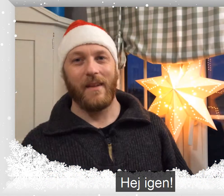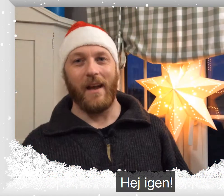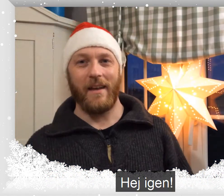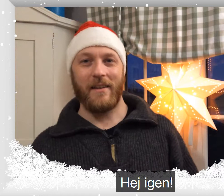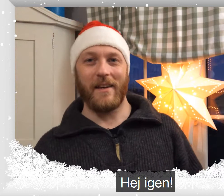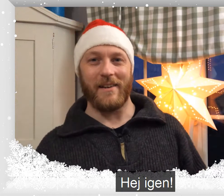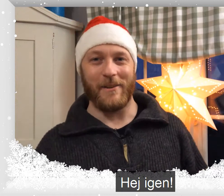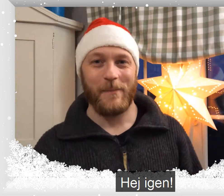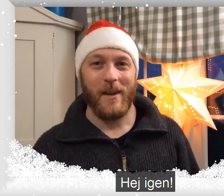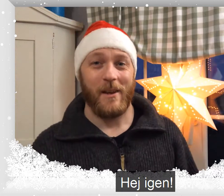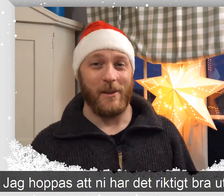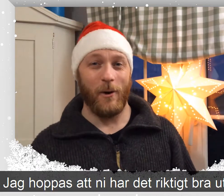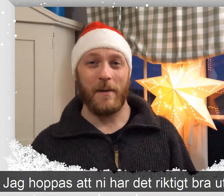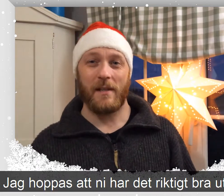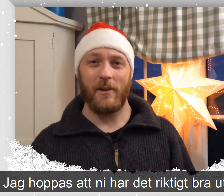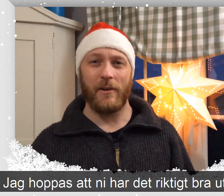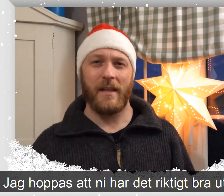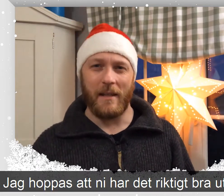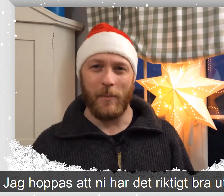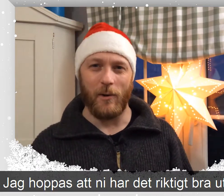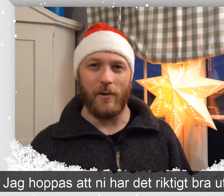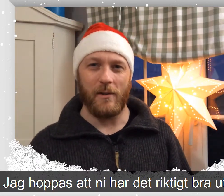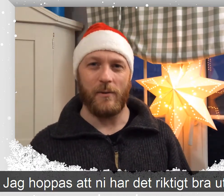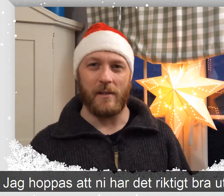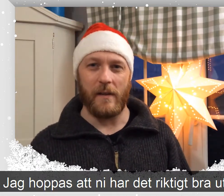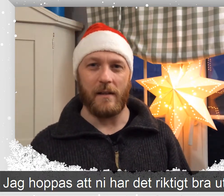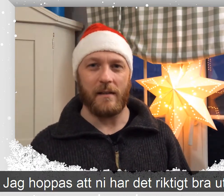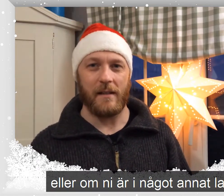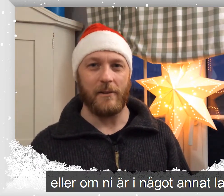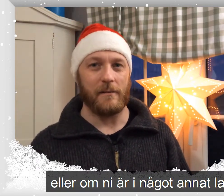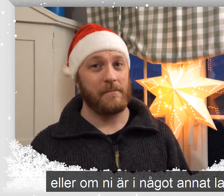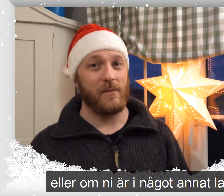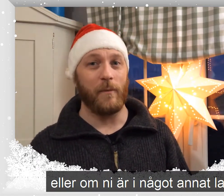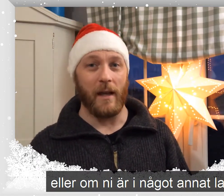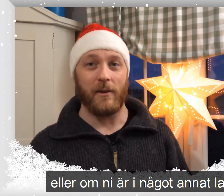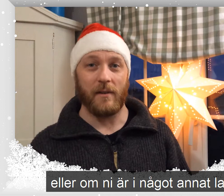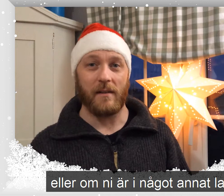Hej igen! Jag hoppas att ni har det riktigt bra ute i Sverige eller om ni är i något annat land.